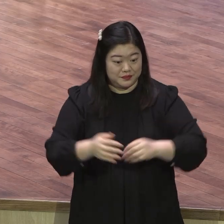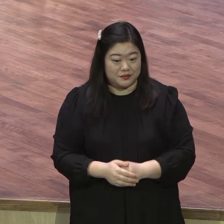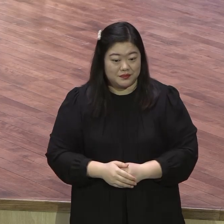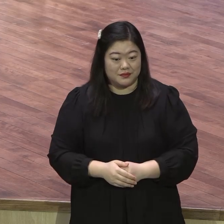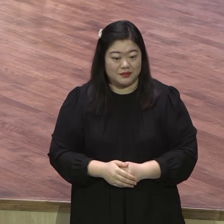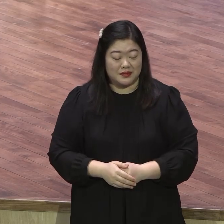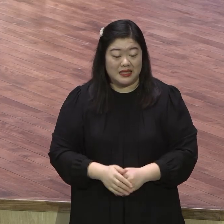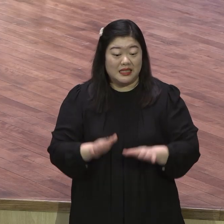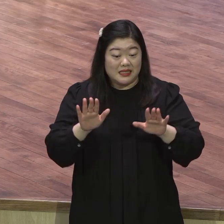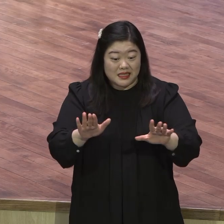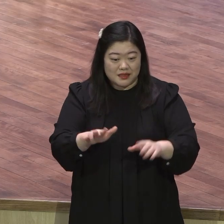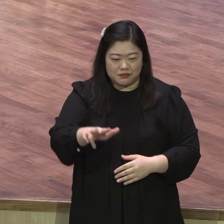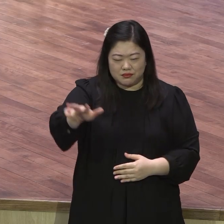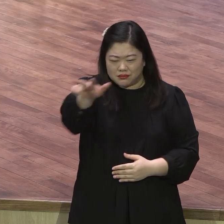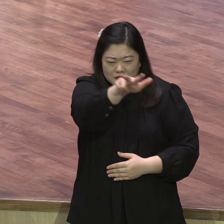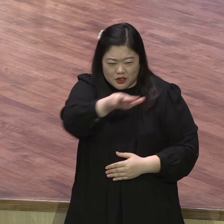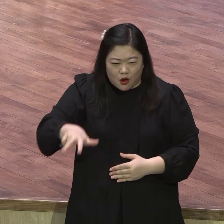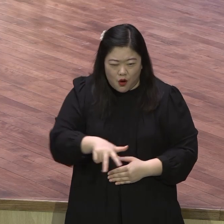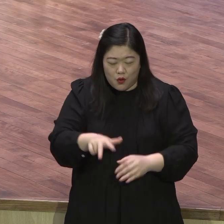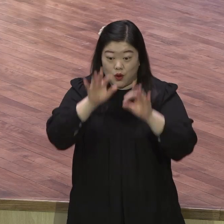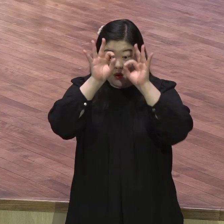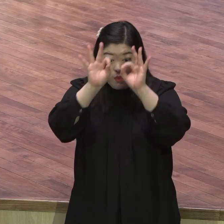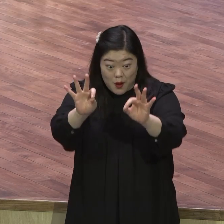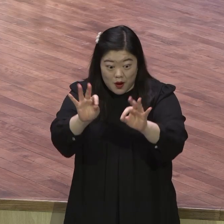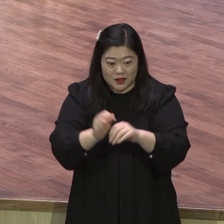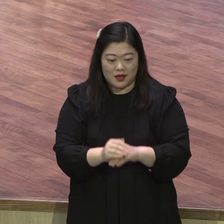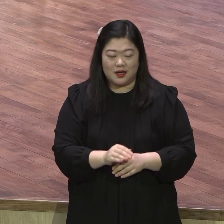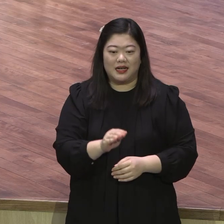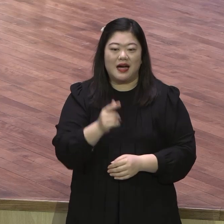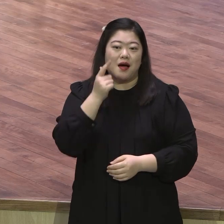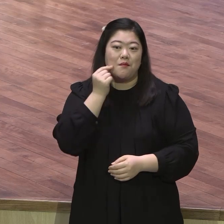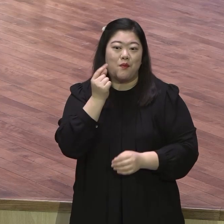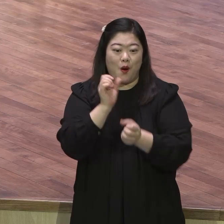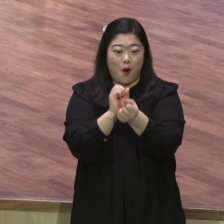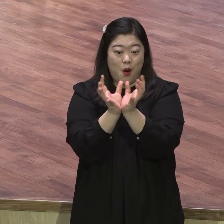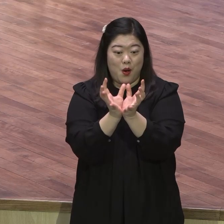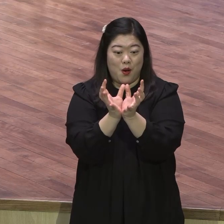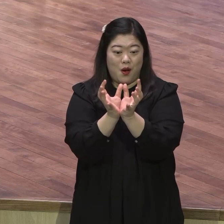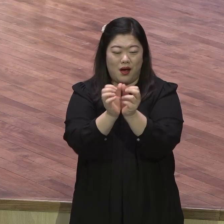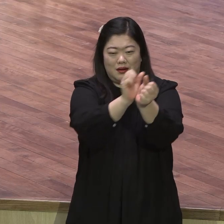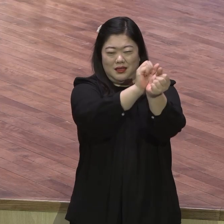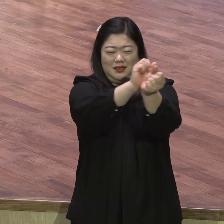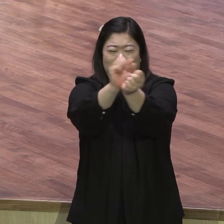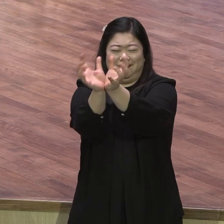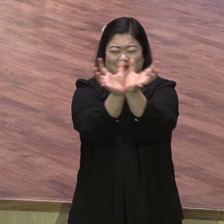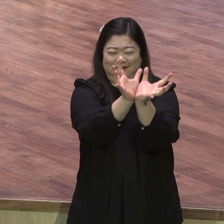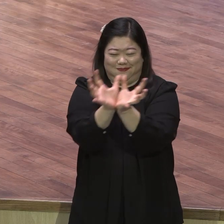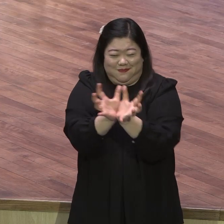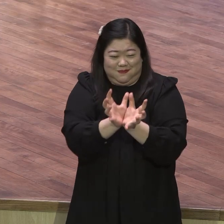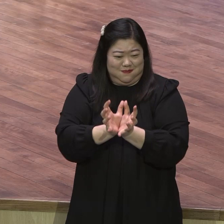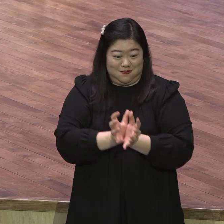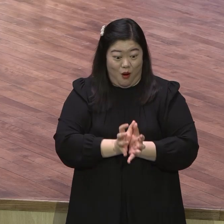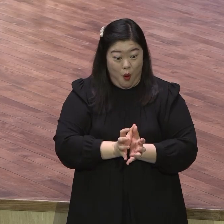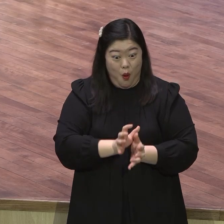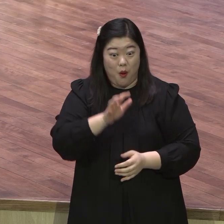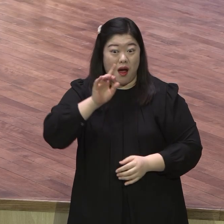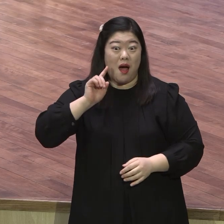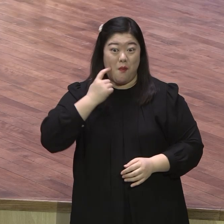방방곡곡, 그야말로 봄꽃이 만발하고 있죠. 대표적으로 벚꽃이, 그날 가는 곳곳마다